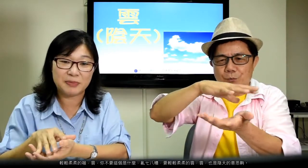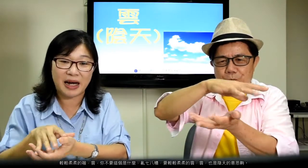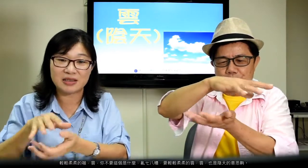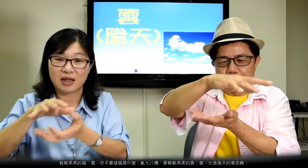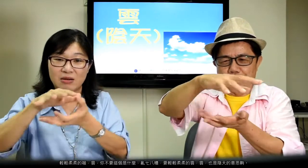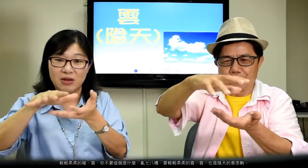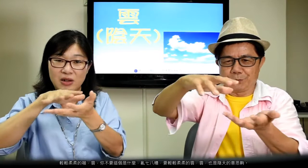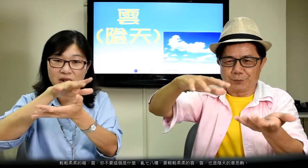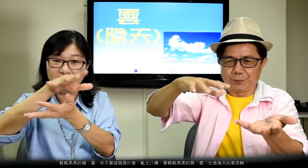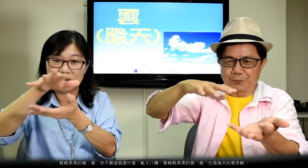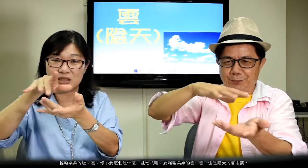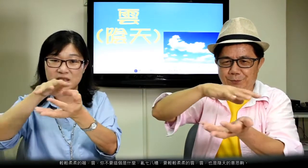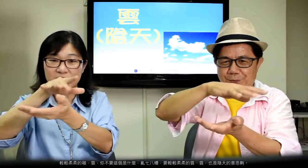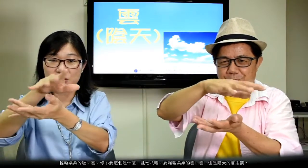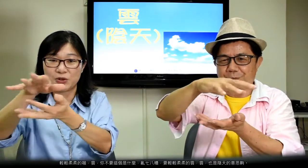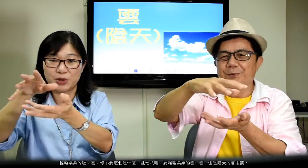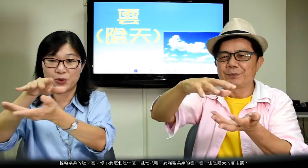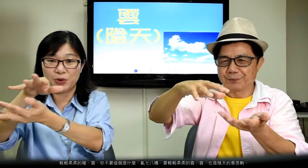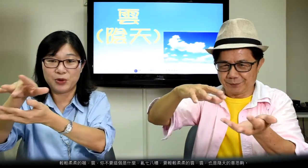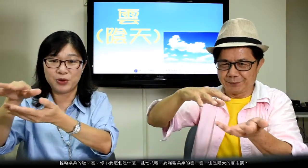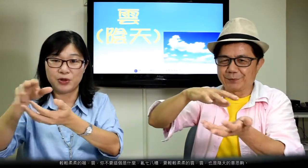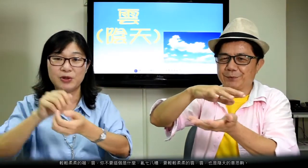八糟。好，要轻轻柔柔的云，